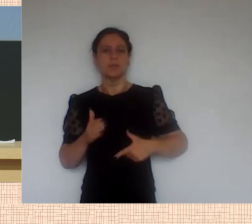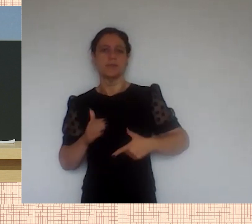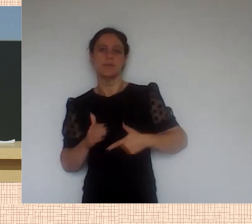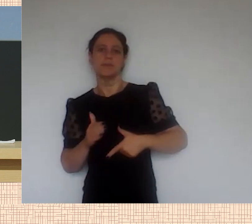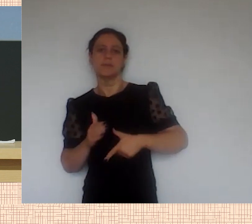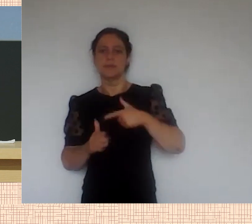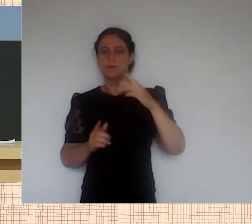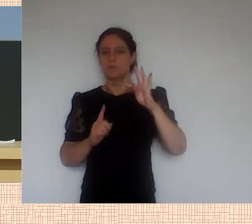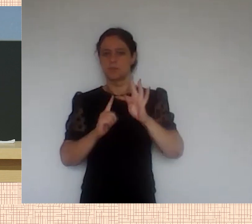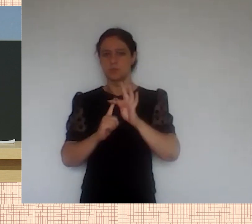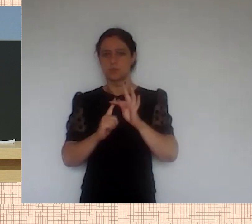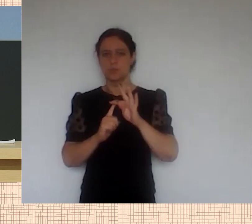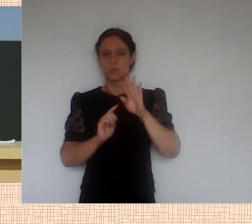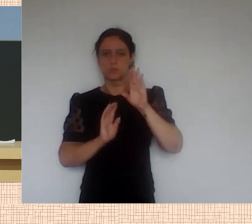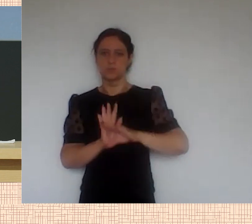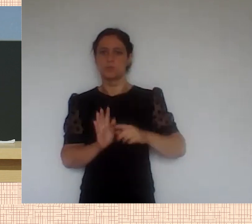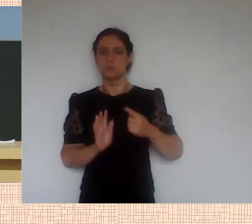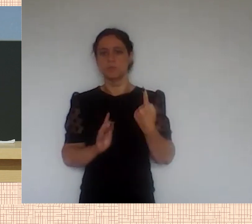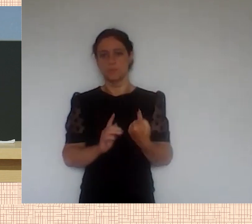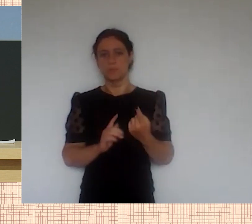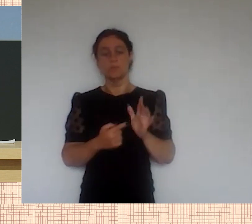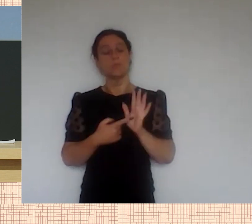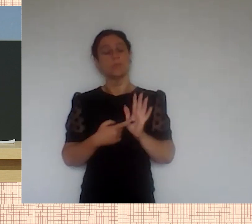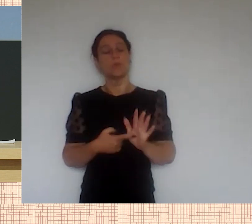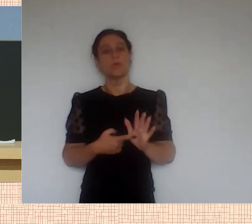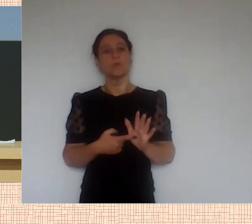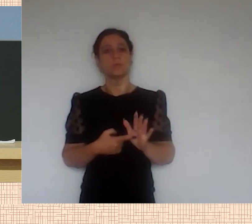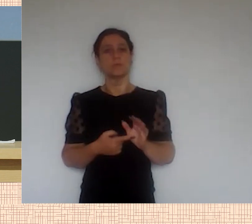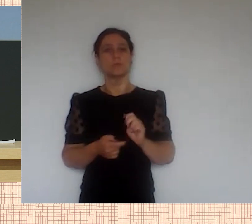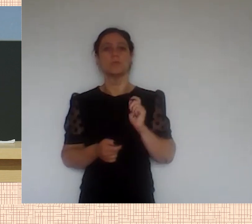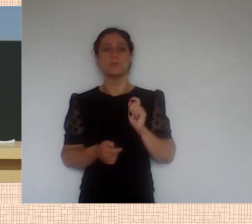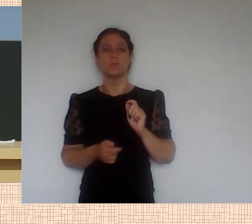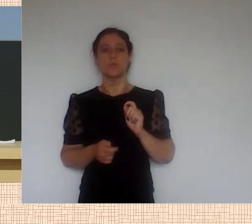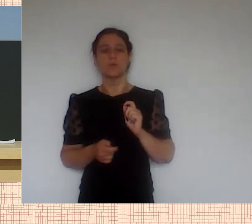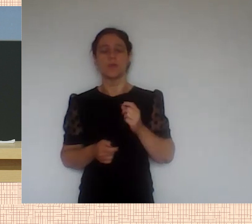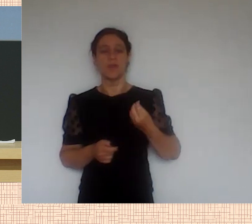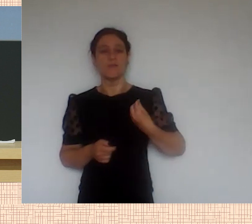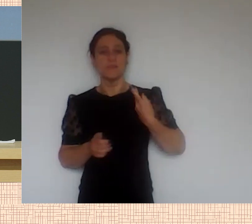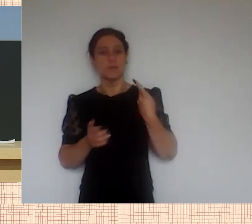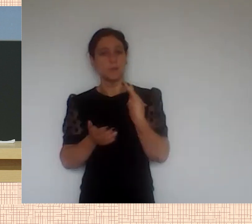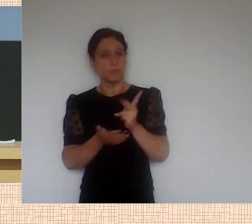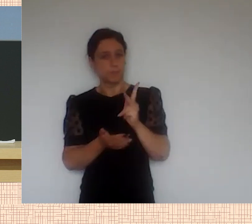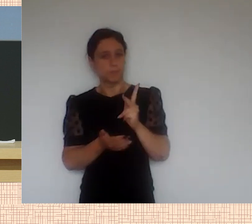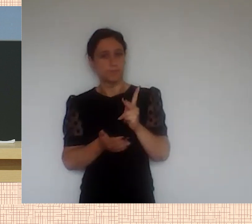Timóteo. 2 Timóteo, capítulo 1, versículo 5.